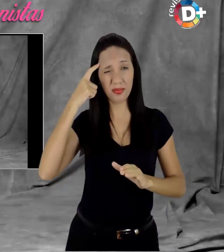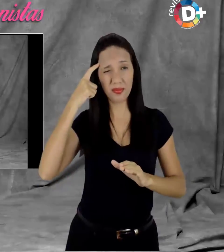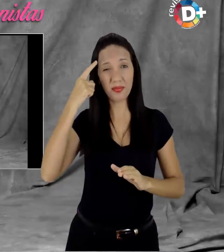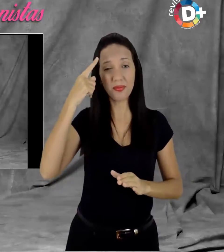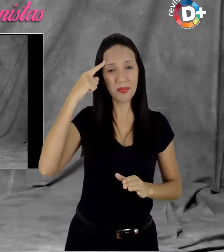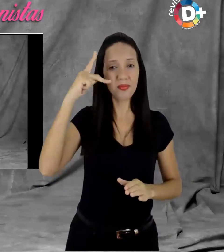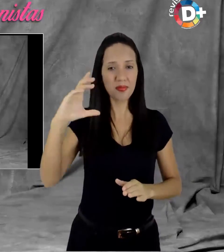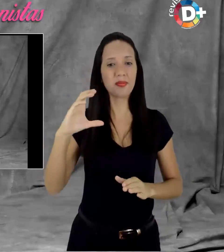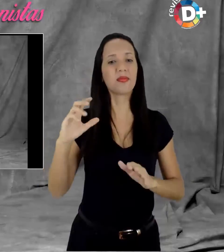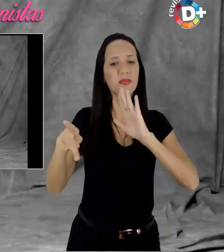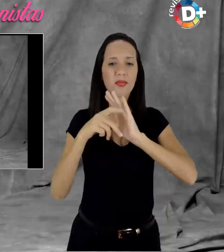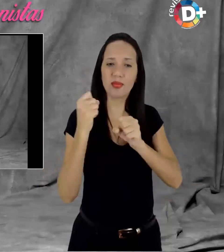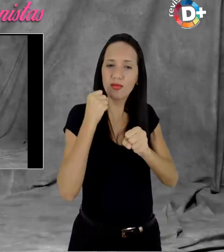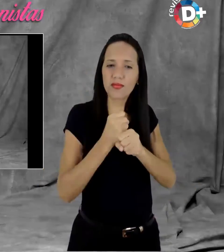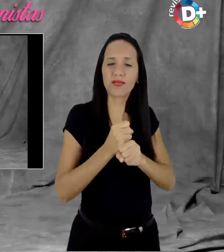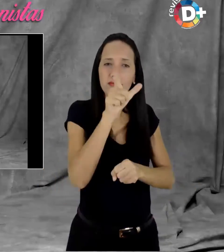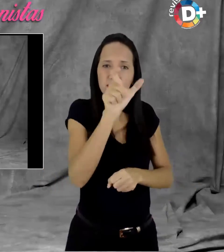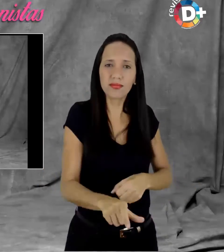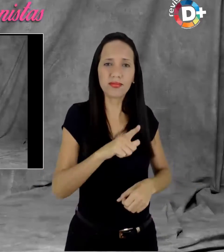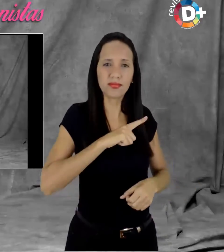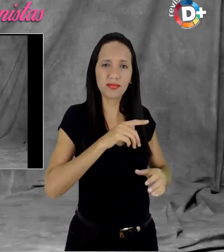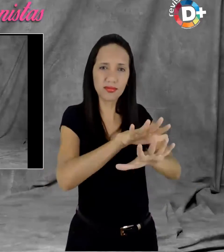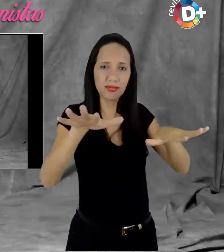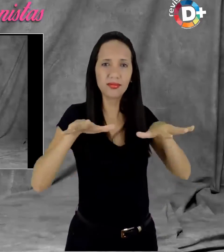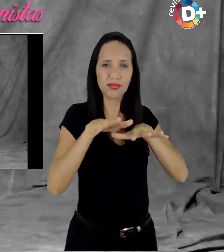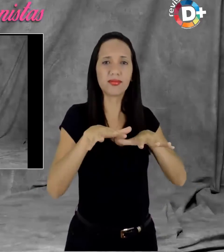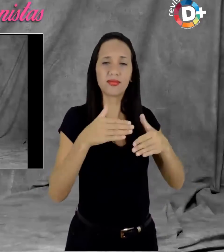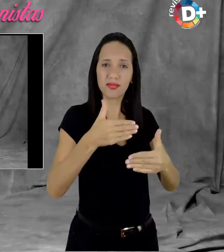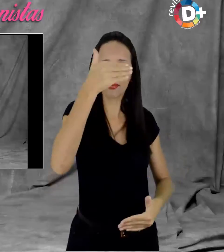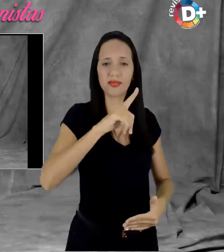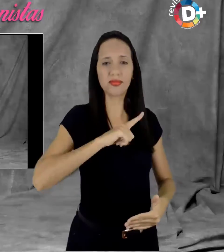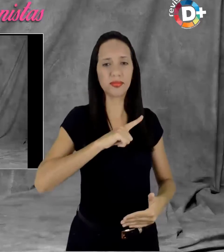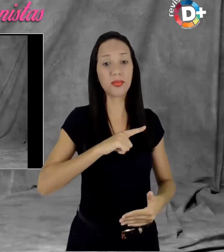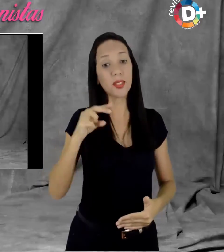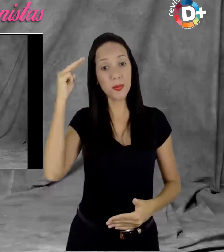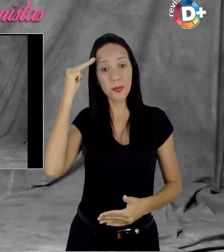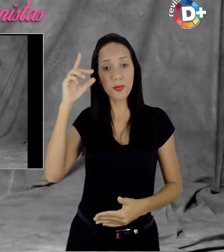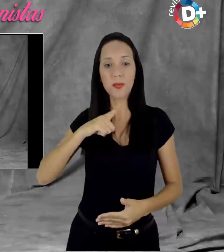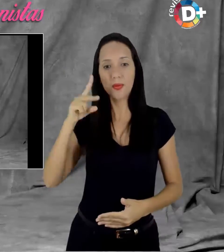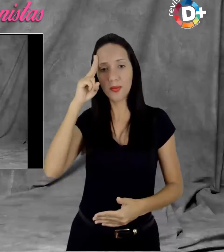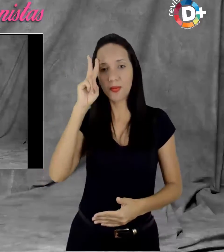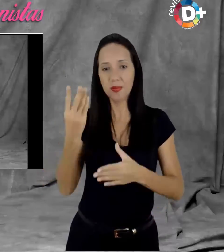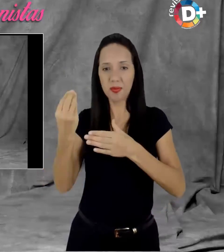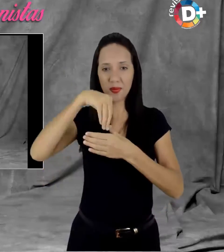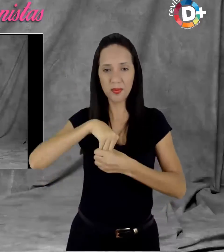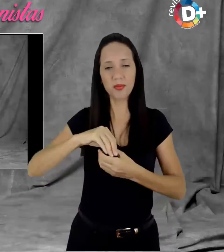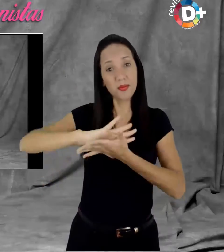da Identidade na Inclusão e Memórias de uma Incluída pela Exclusão. As mulheres com